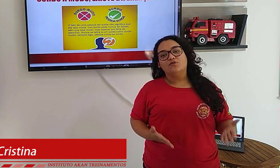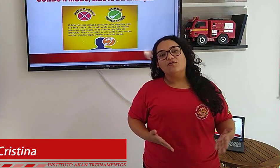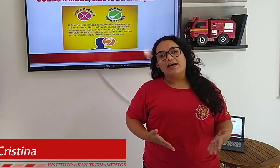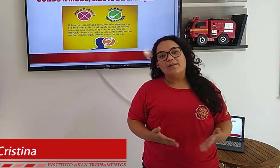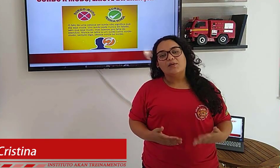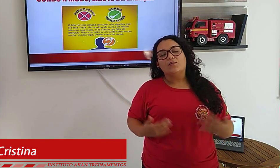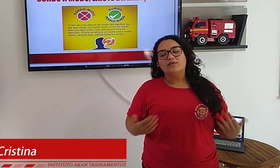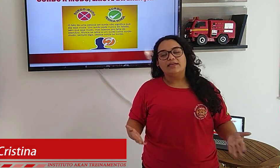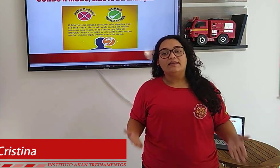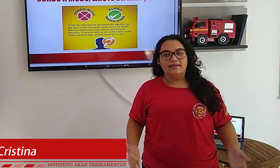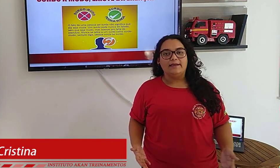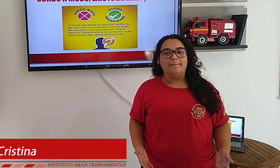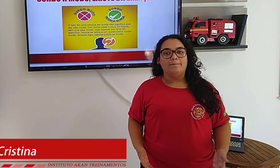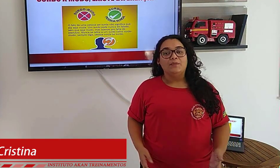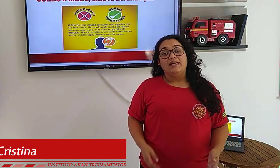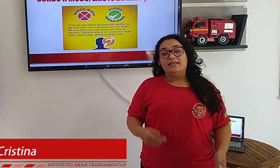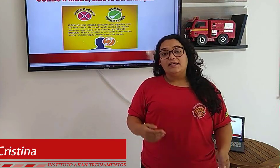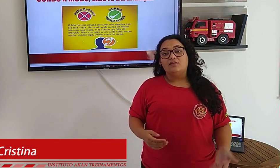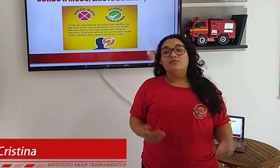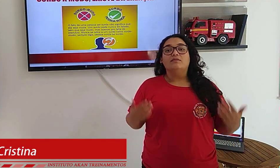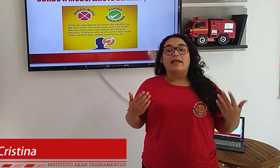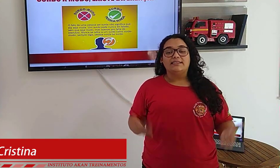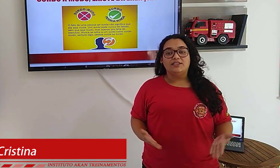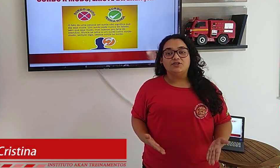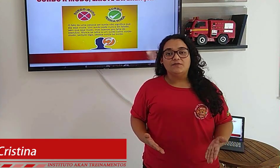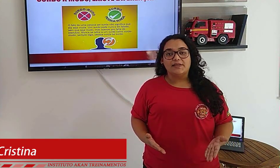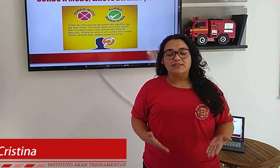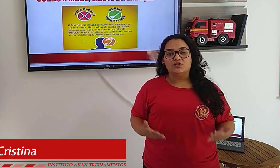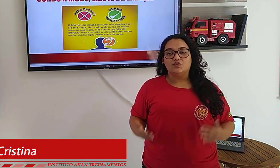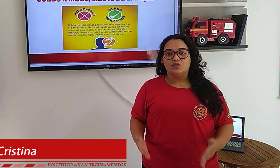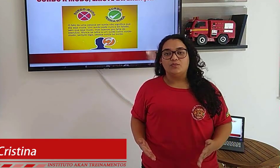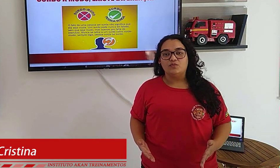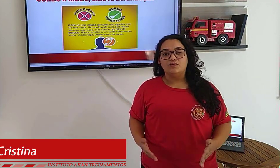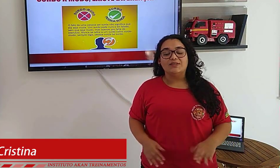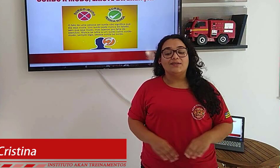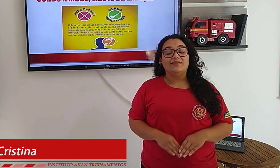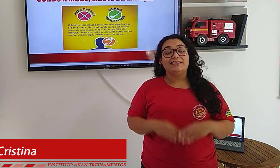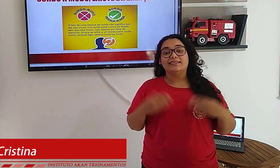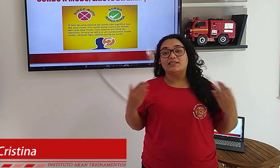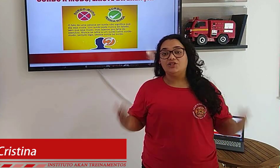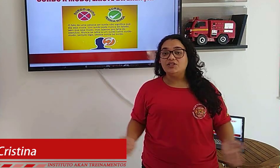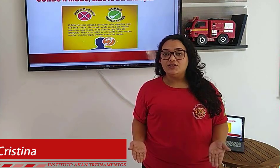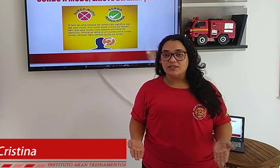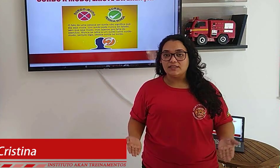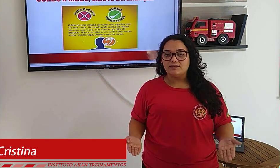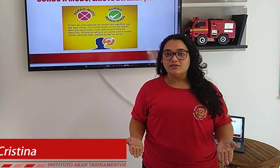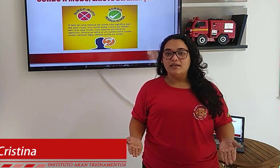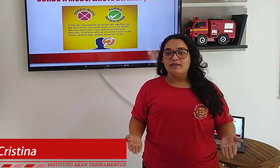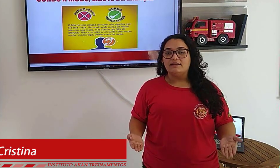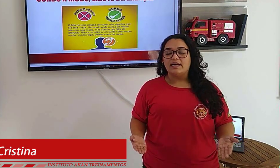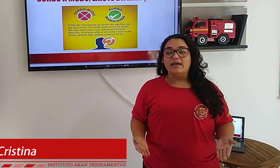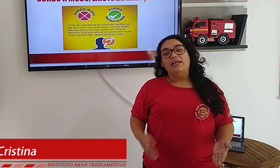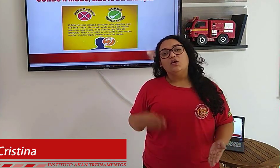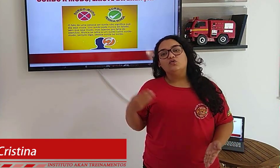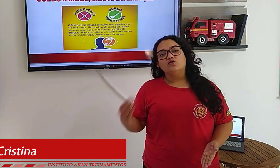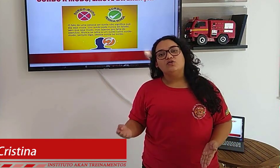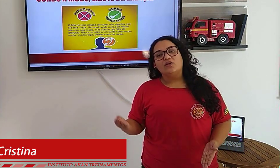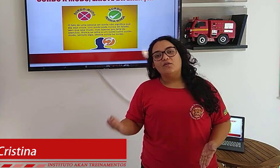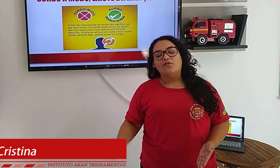para eu poder entender. Então, existe diferença de surdo e mudo. São deficiências distintas, tá? E o surdo só não fala porque